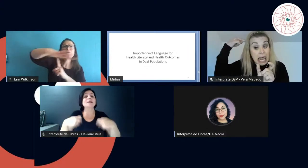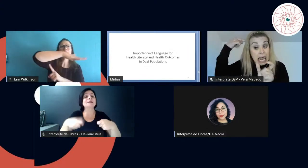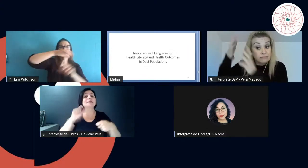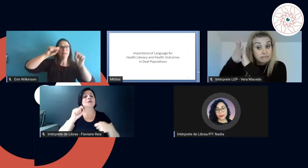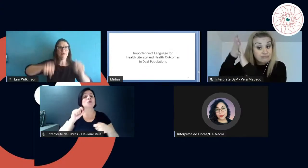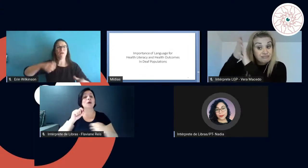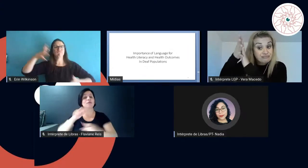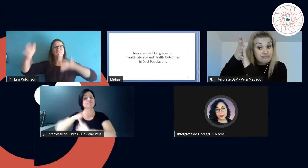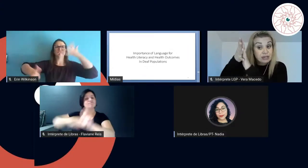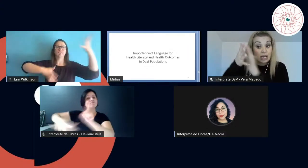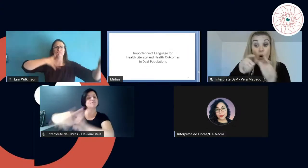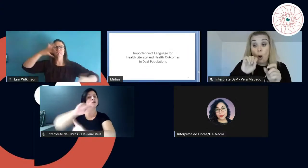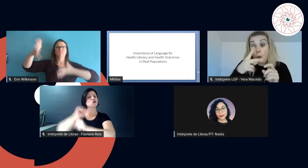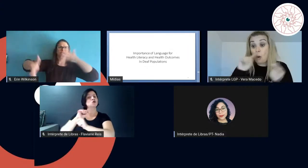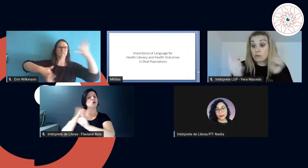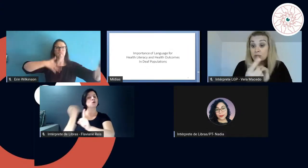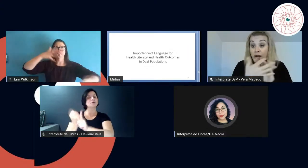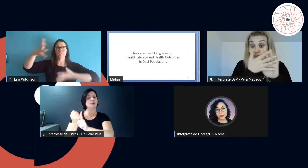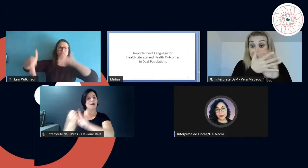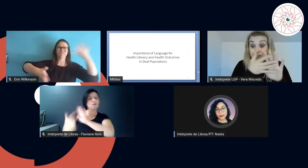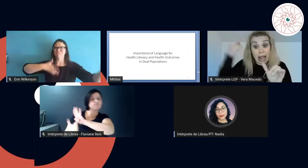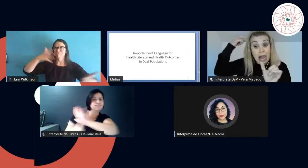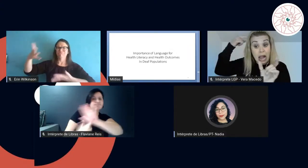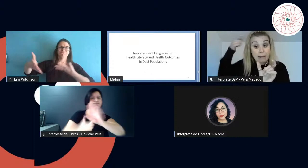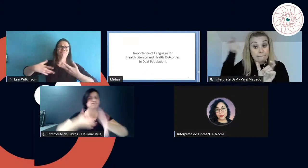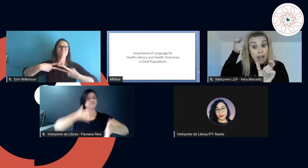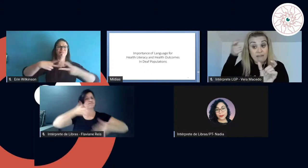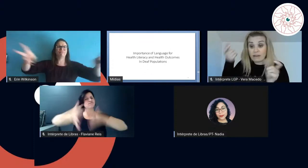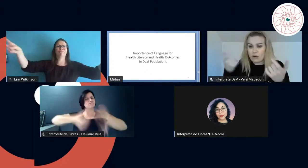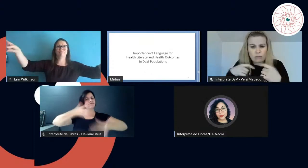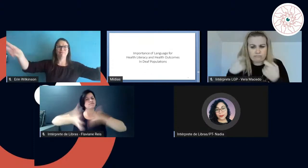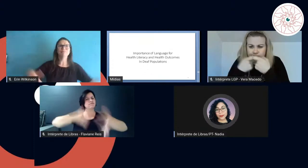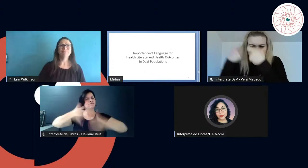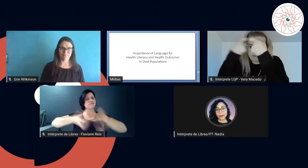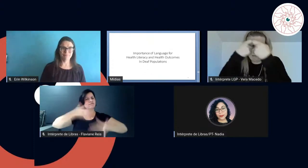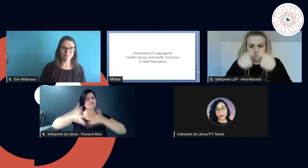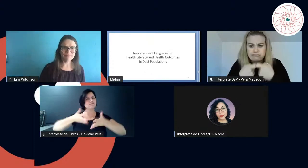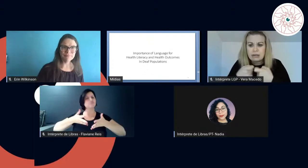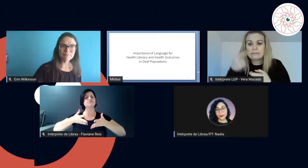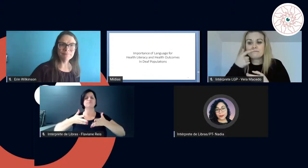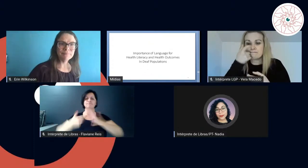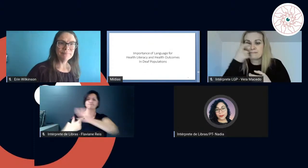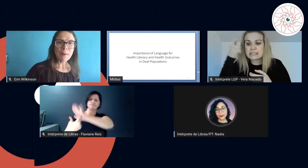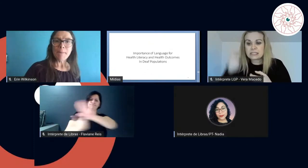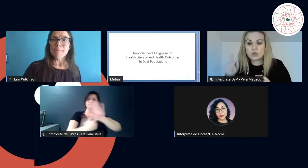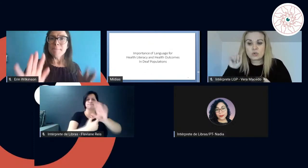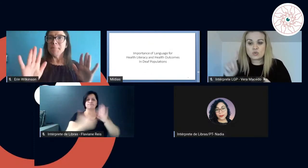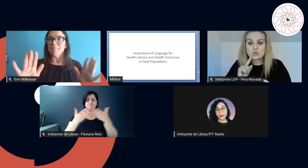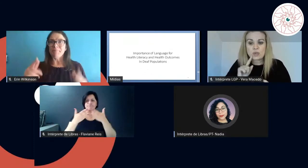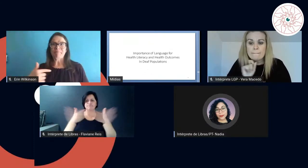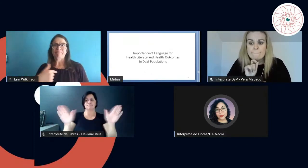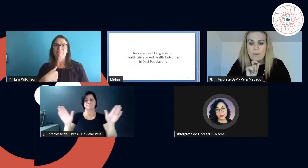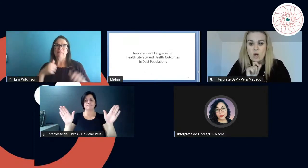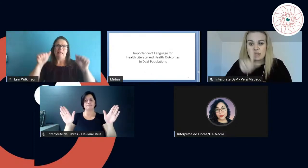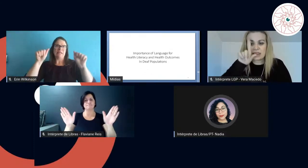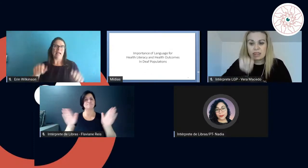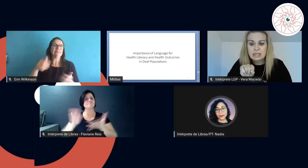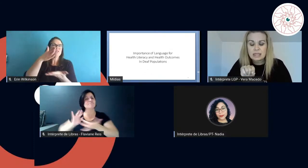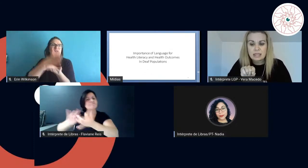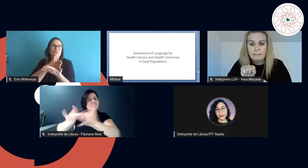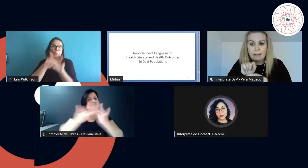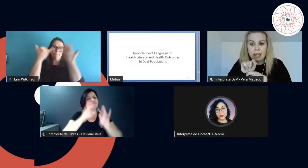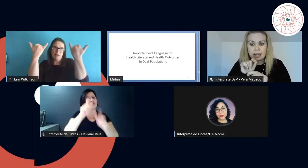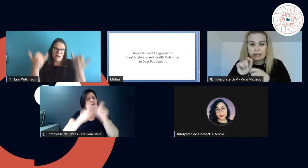semântico, eh essa pessoa surda pode também galgar